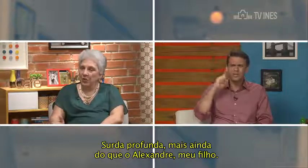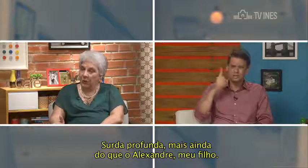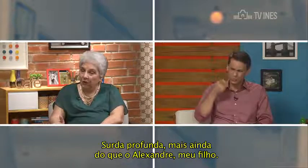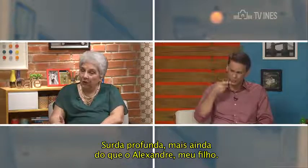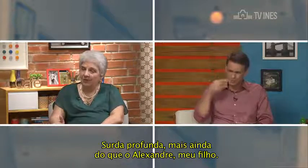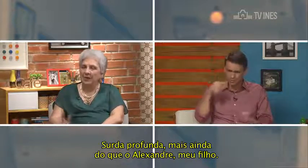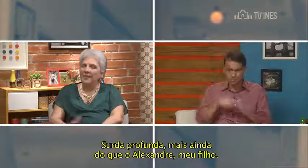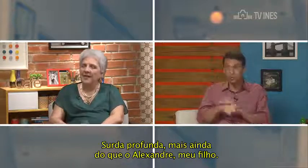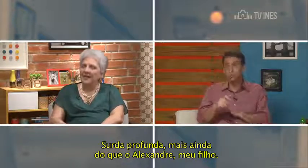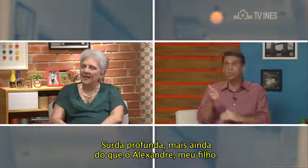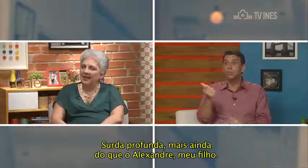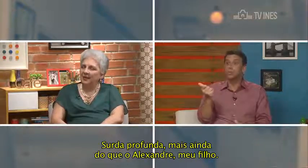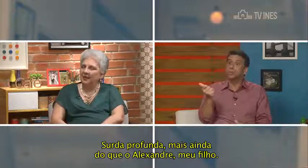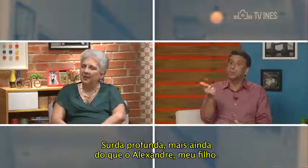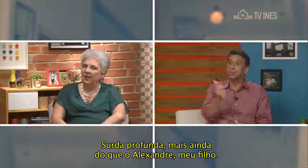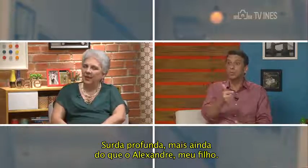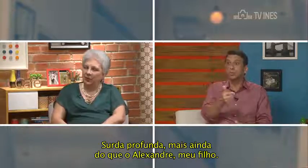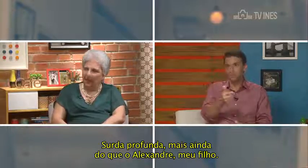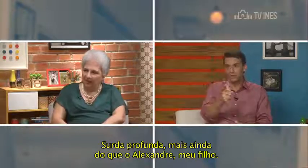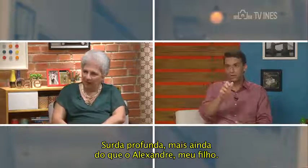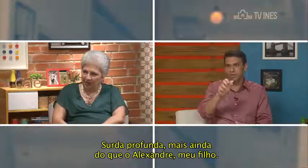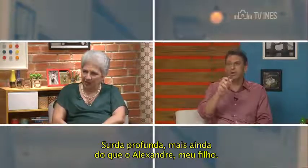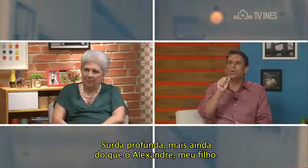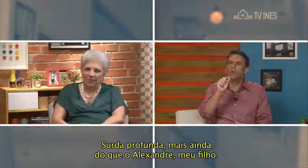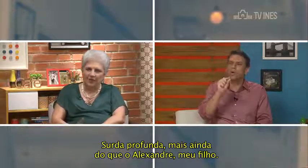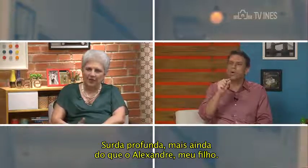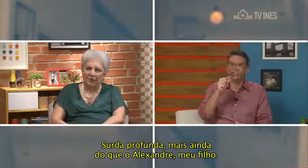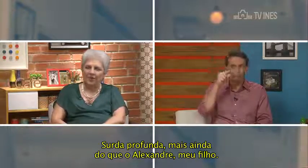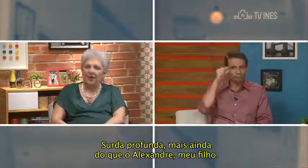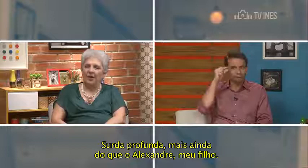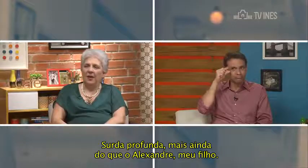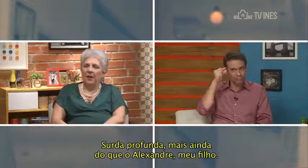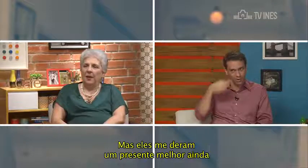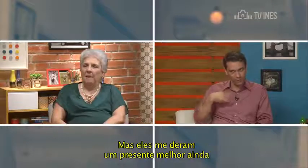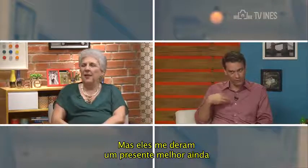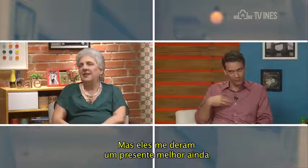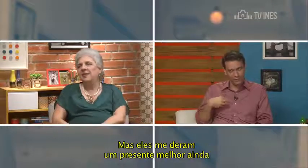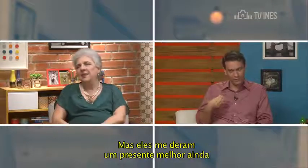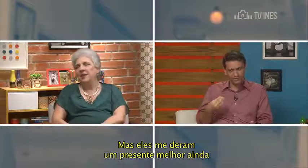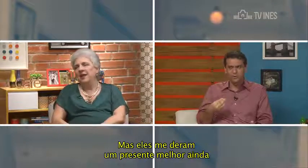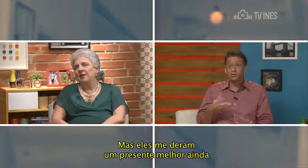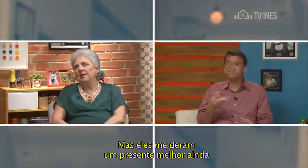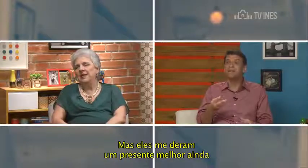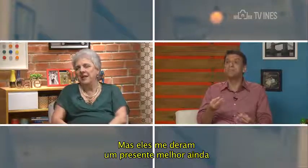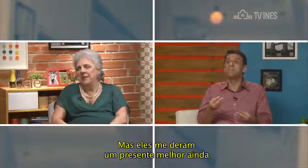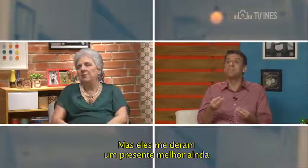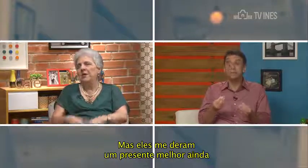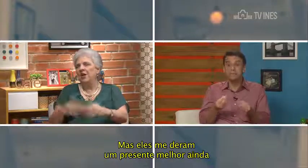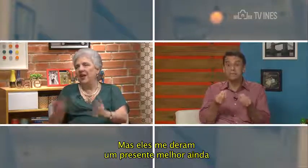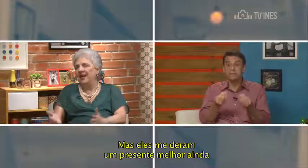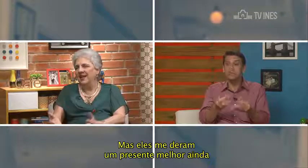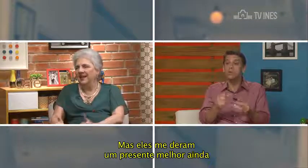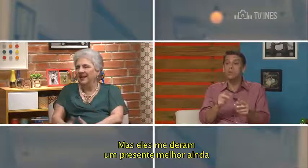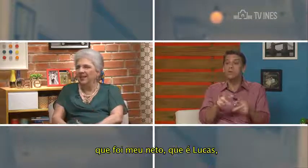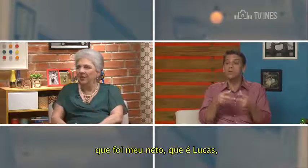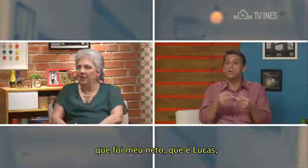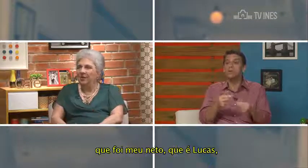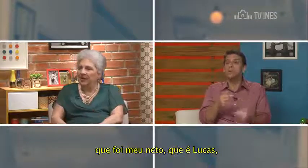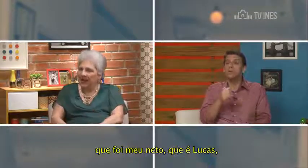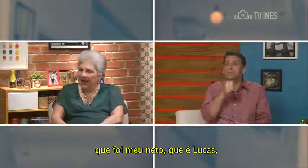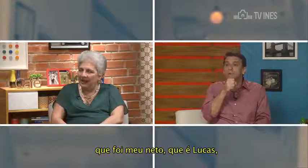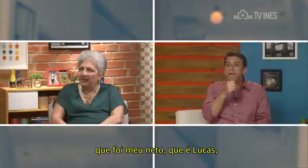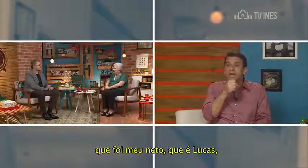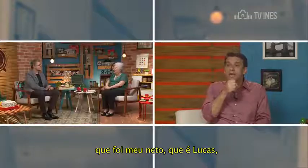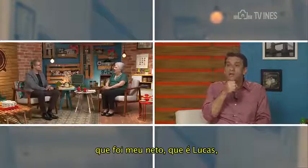Surda profunda Mais ainda Do que o Alexandre Meu filho Mas eles Me deram Um presente Melhor ainda Que